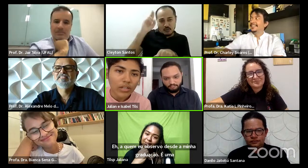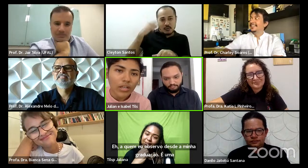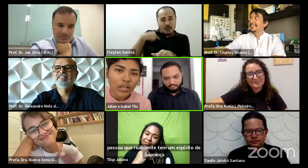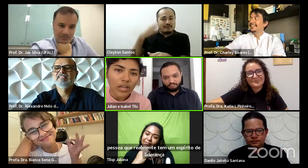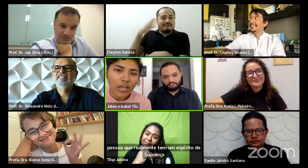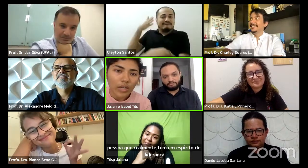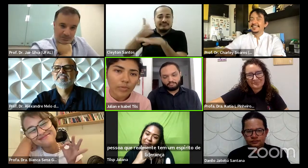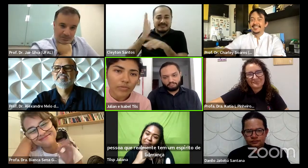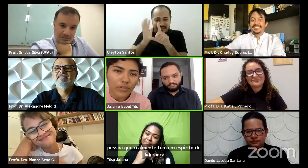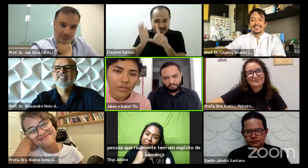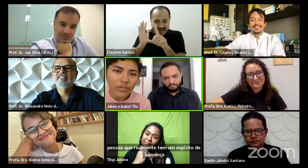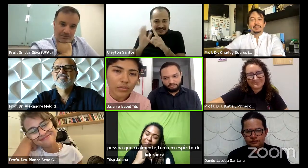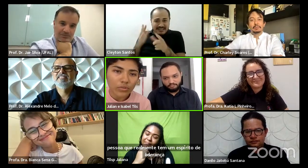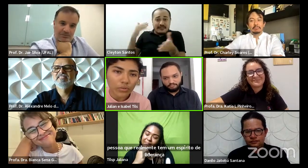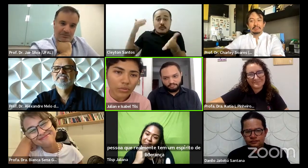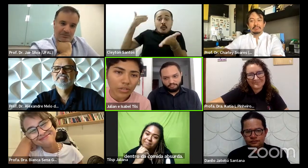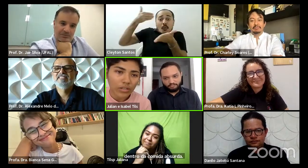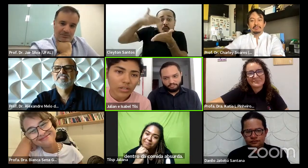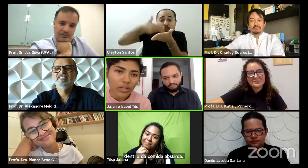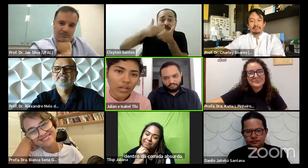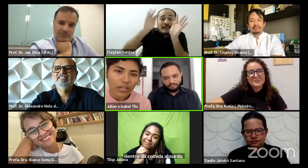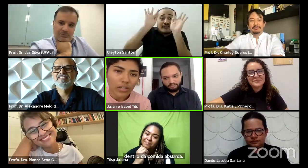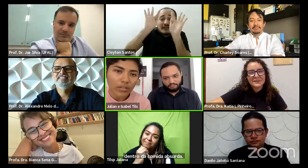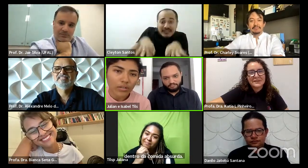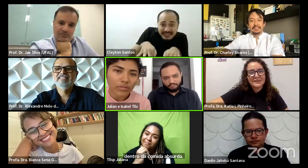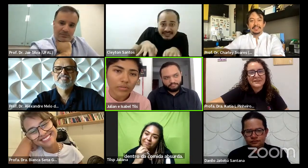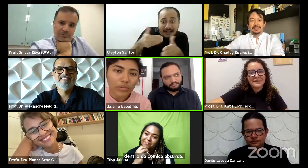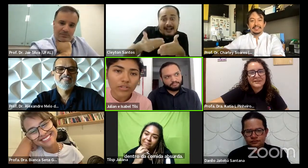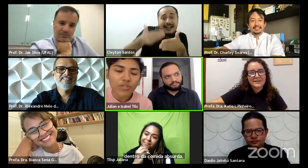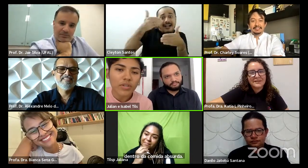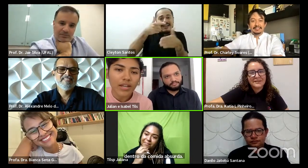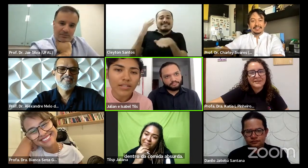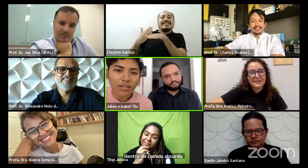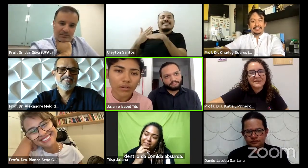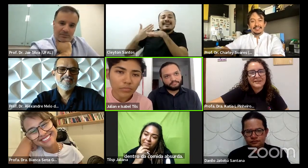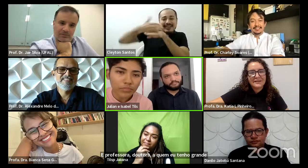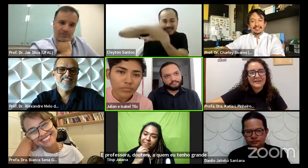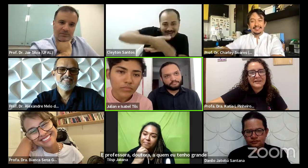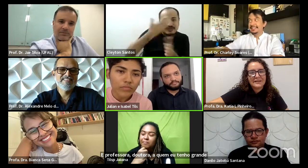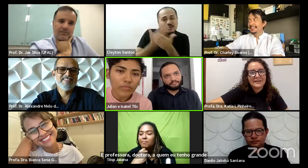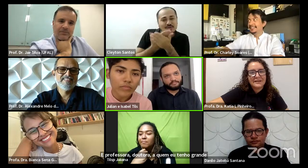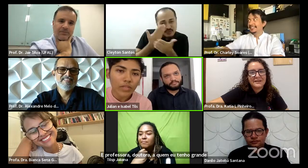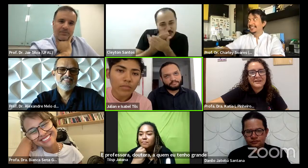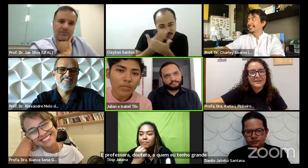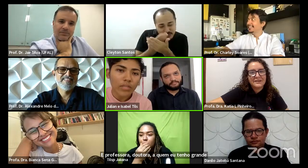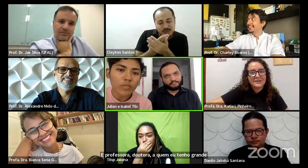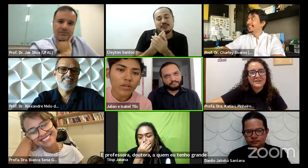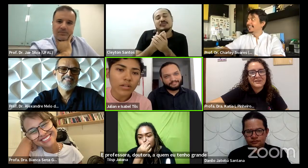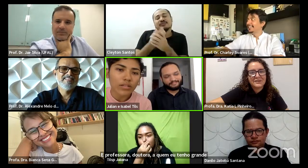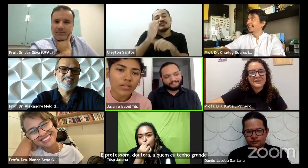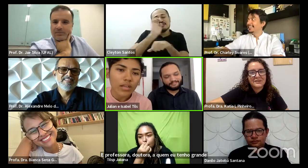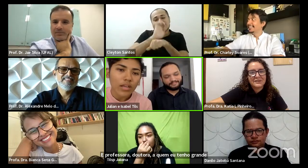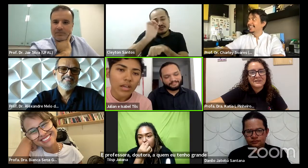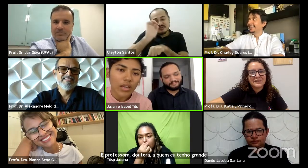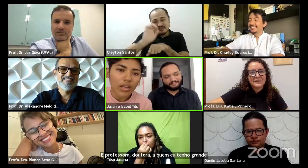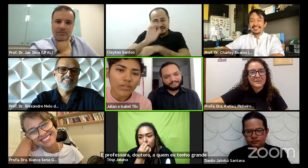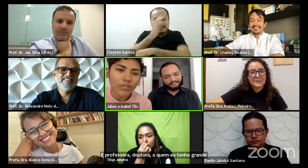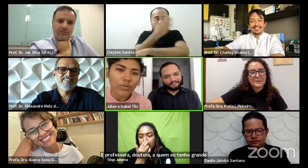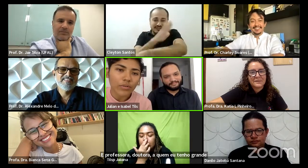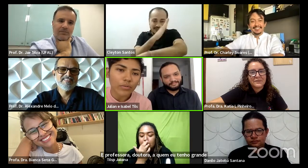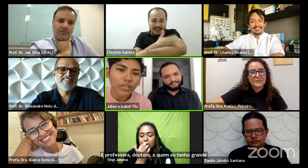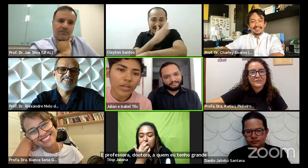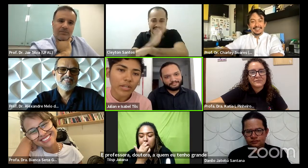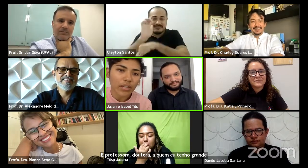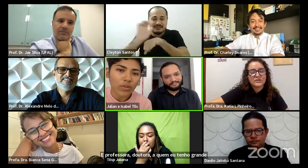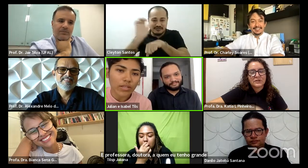surda. Professora doutora, a quem eu tenho grande admiração, e mesmo antes